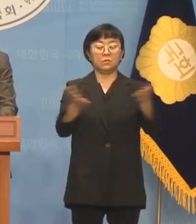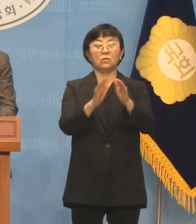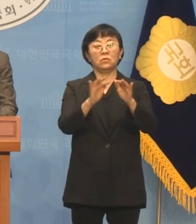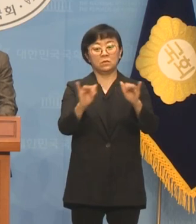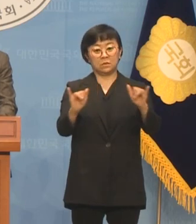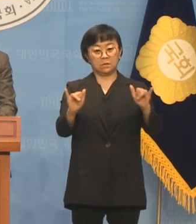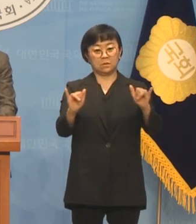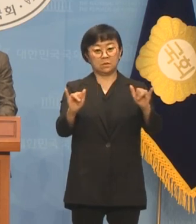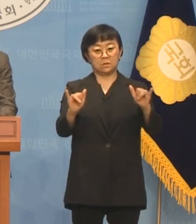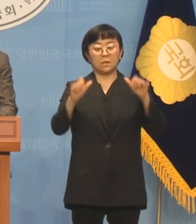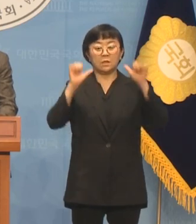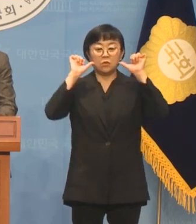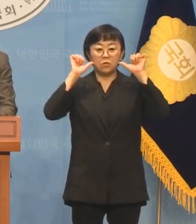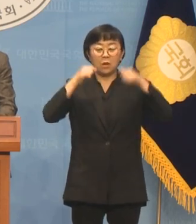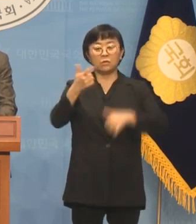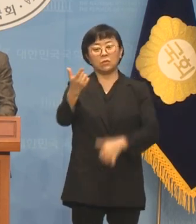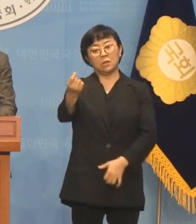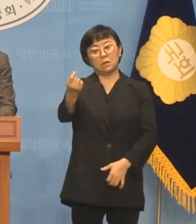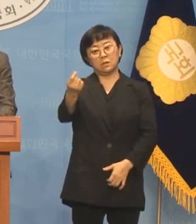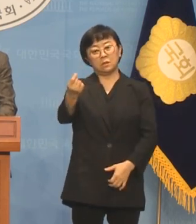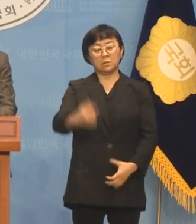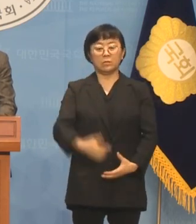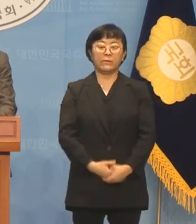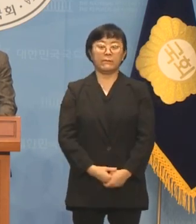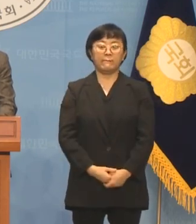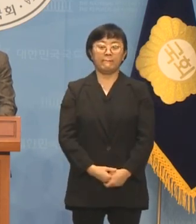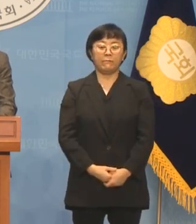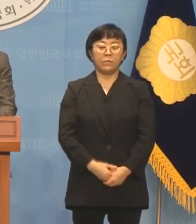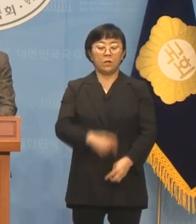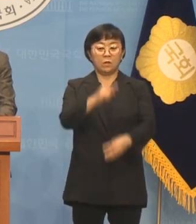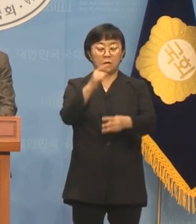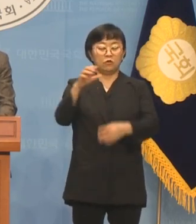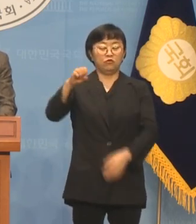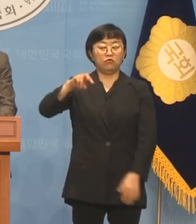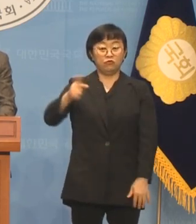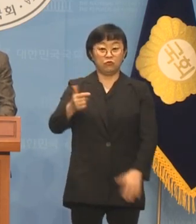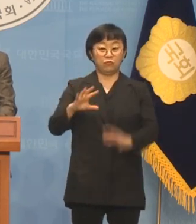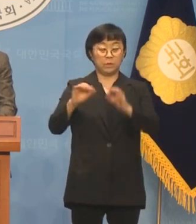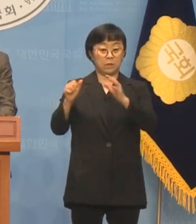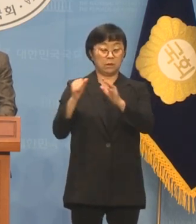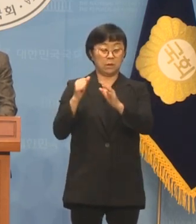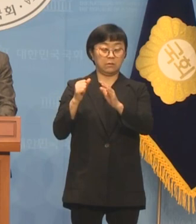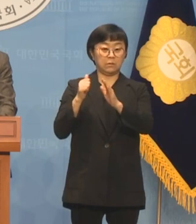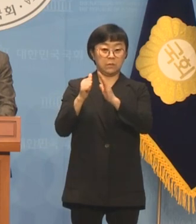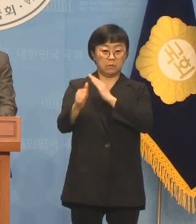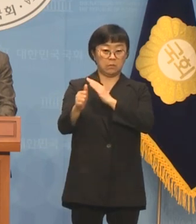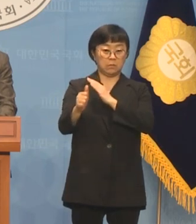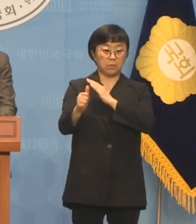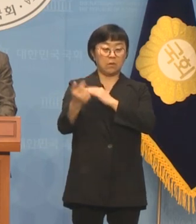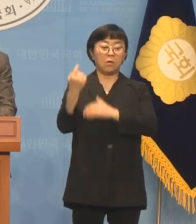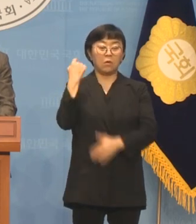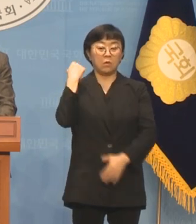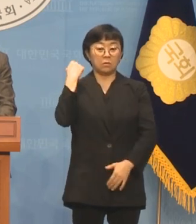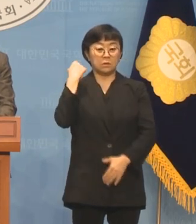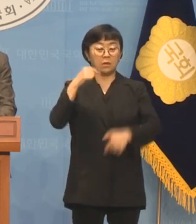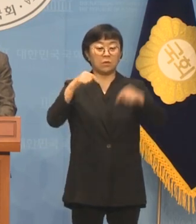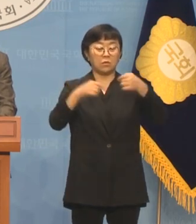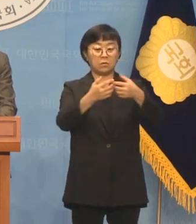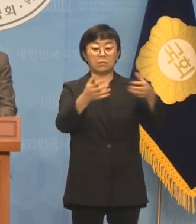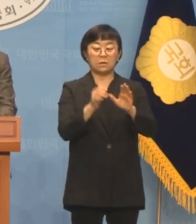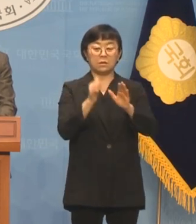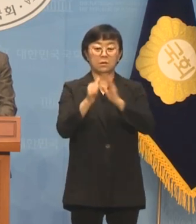노동자를 우롱하는 처사입니다. 윤재옥 국민의힘 원내대표의 어제